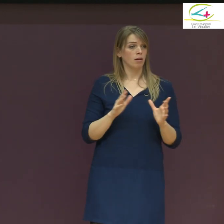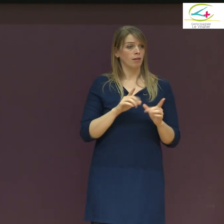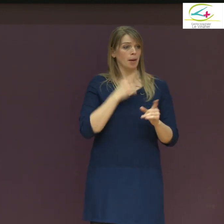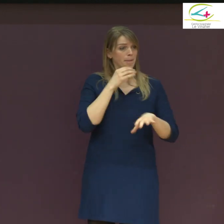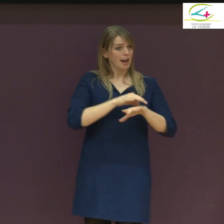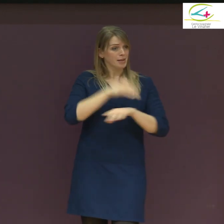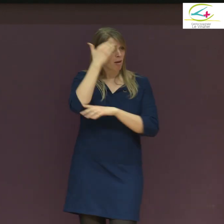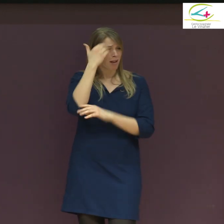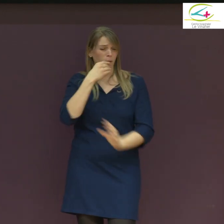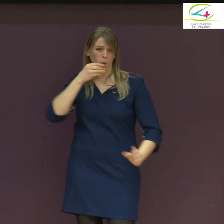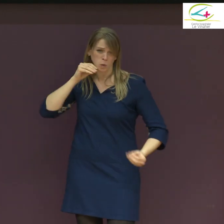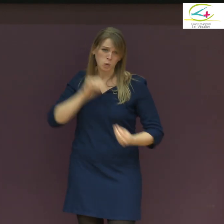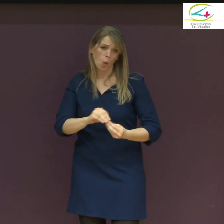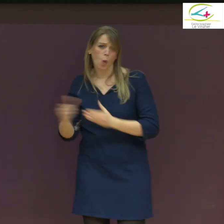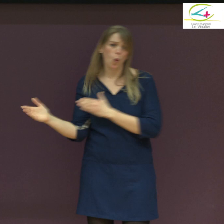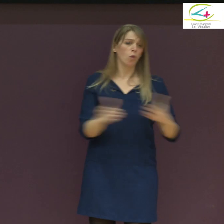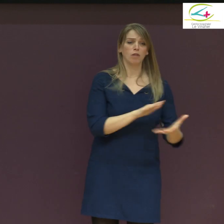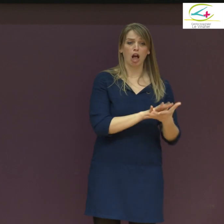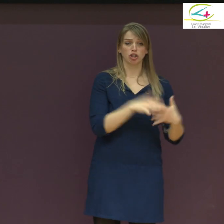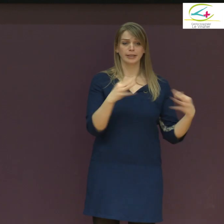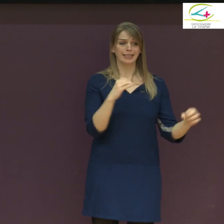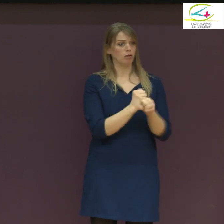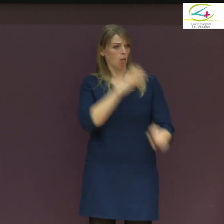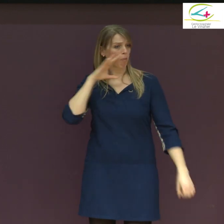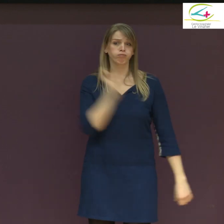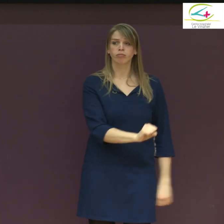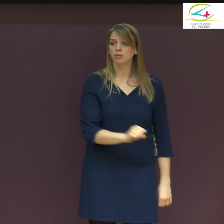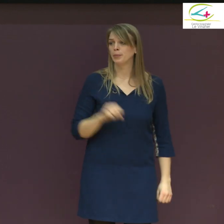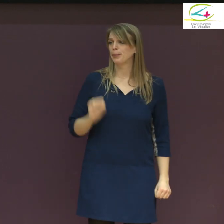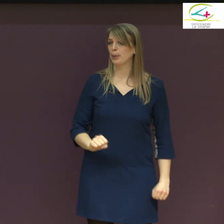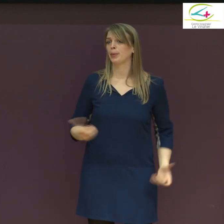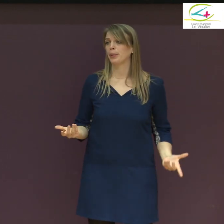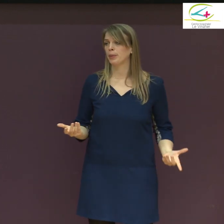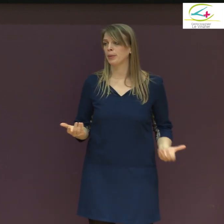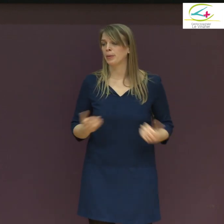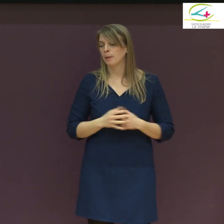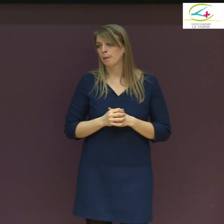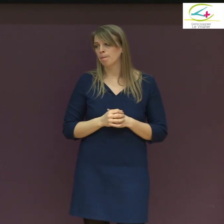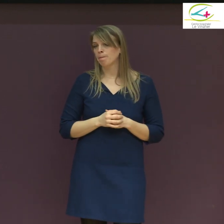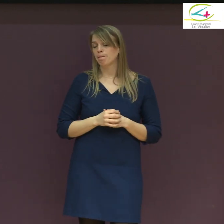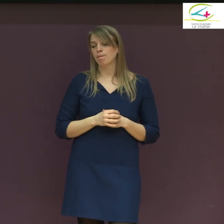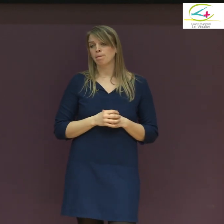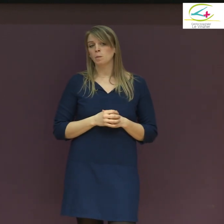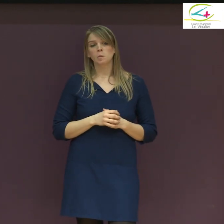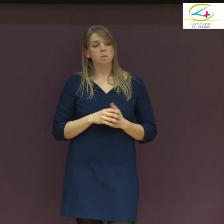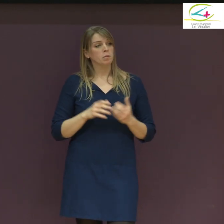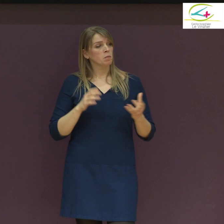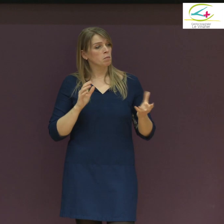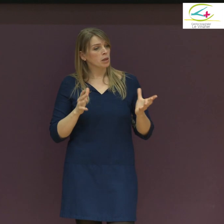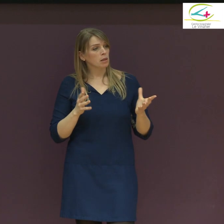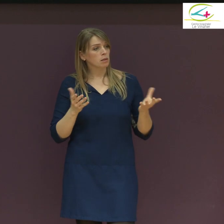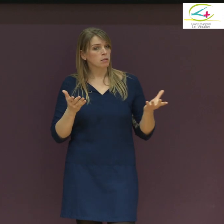tôt. Ça peut se manifester dès l'âge de 10 ans. Donc il y a ça, aujourd'hui, vous avez peut-être, vous